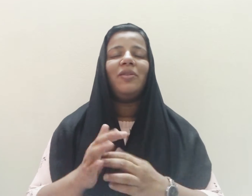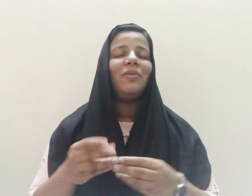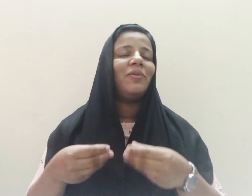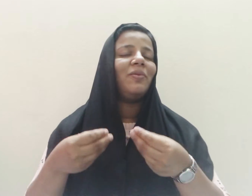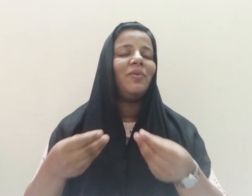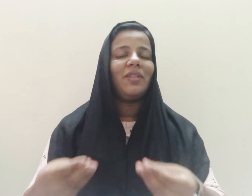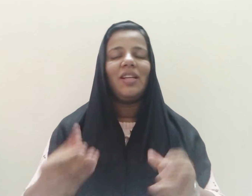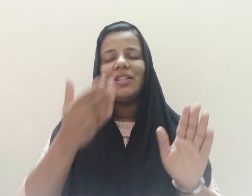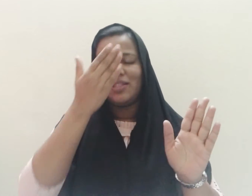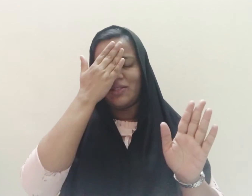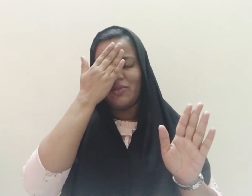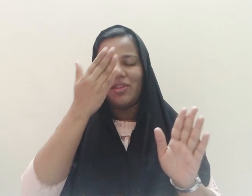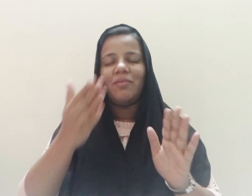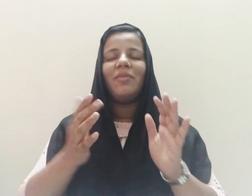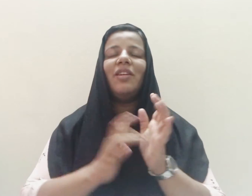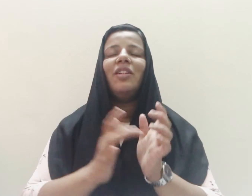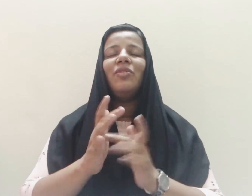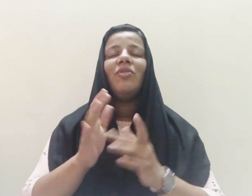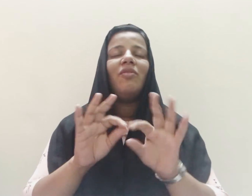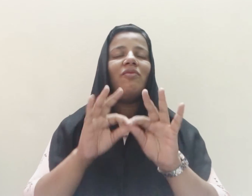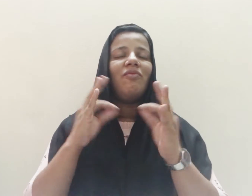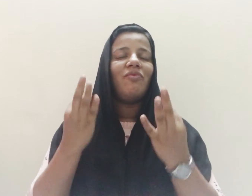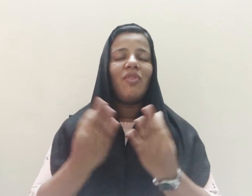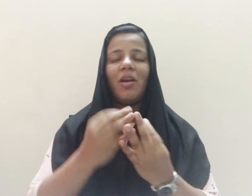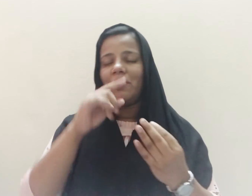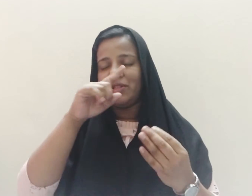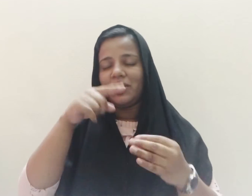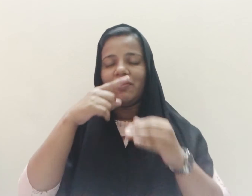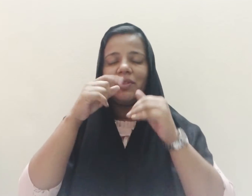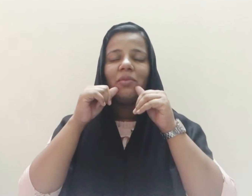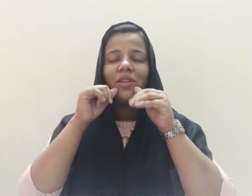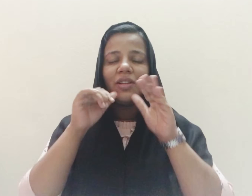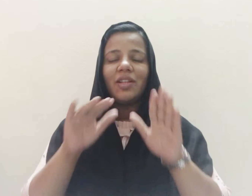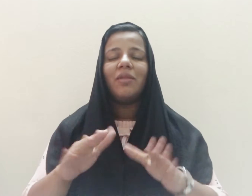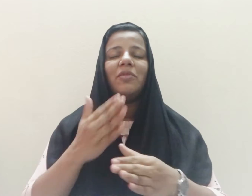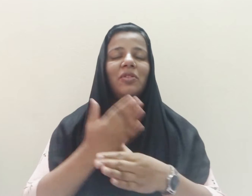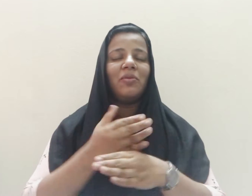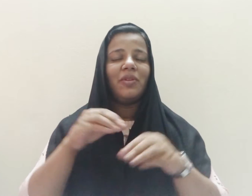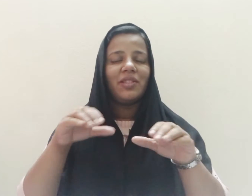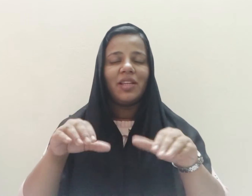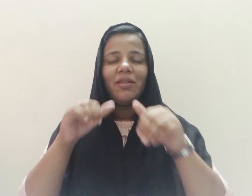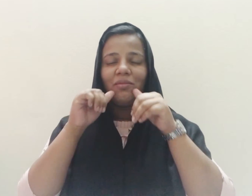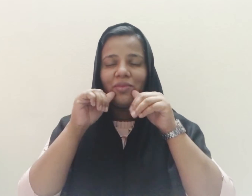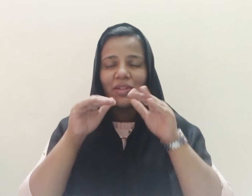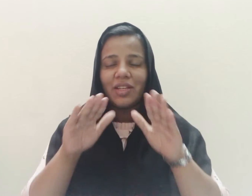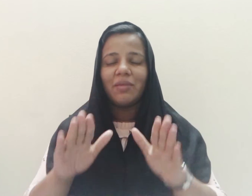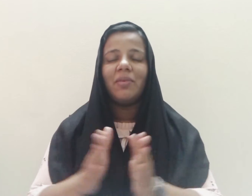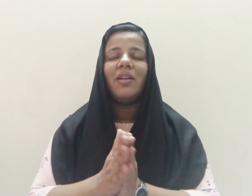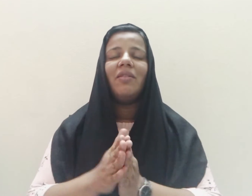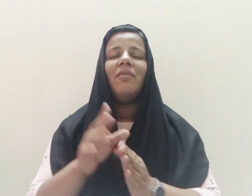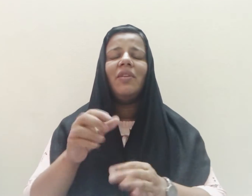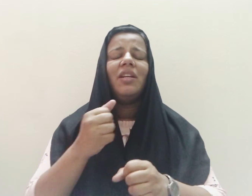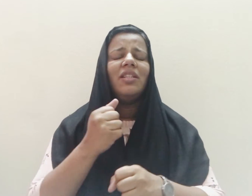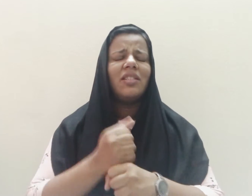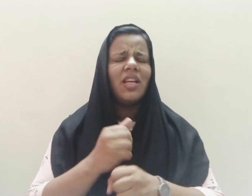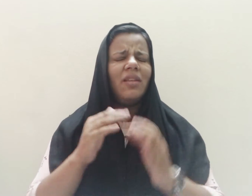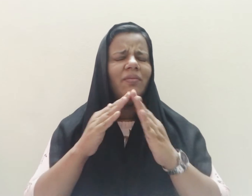വന്നിരിക്കുന്നതിനായിട്ട് സ്തോത്രം കർത്താവ്. കർത്താവെ, കുടുംബജീവിതത്തെ അനുഗ്രഹിച്ചു പ്രാർത്ഥിക്കുന്നു, ജോലിസ്ഥലങ്ങളെ അനുഗ്രഹിച്ചു പ്രാർത്ഥിക്കുന്നു, ഇവർ താമസിക്കുന്ന ഭവനങ്ങളെ